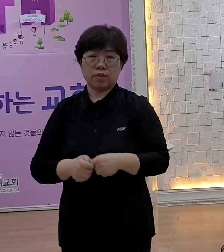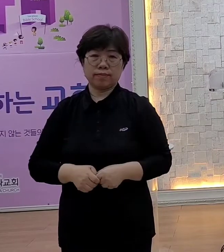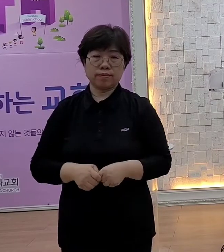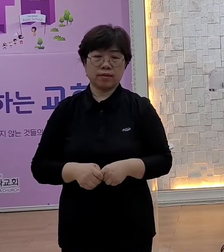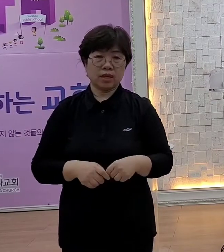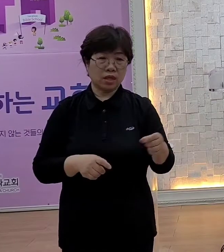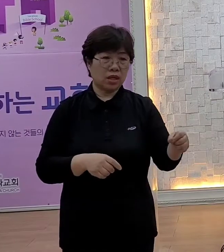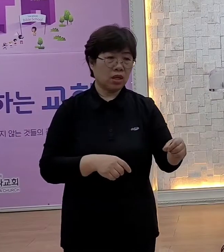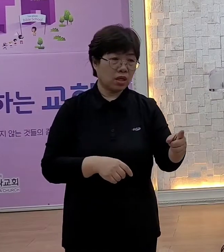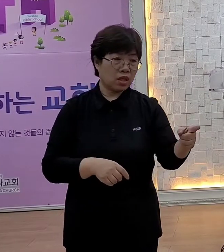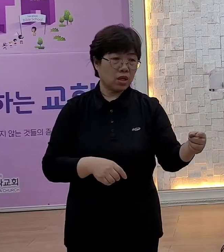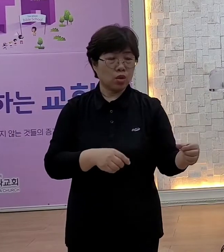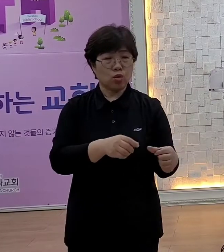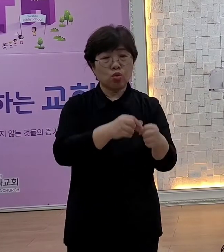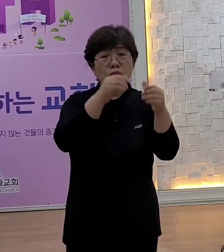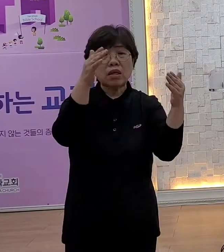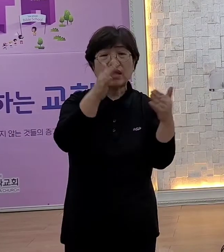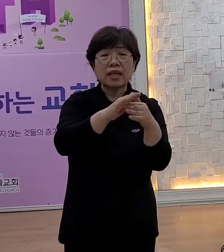게 아니라